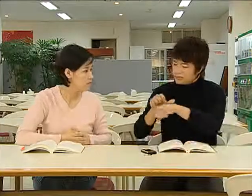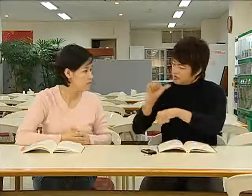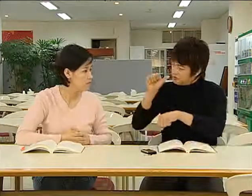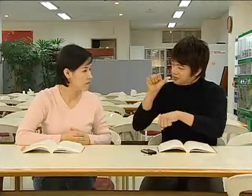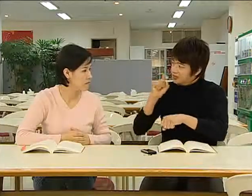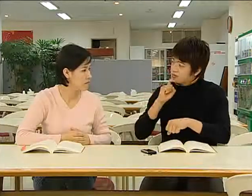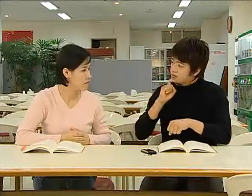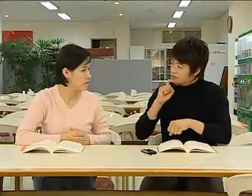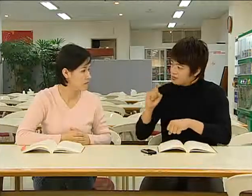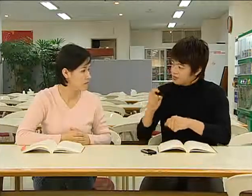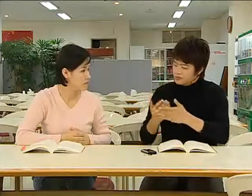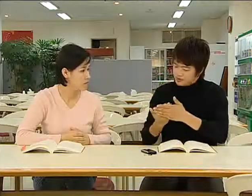네, 그럼 배울 알아보도록 하겠습니다.